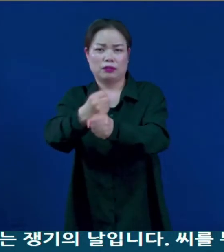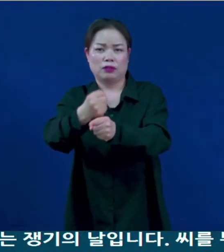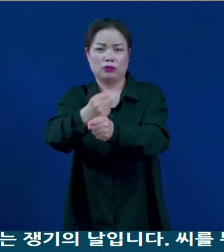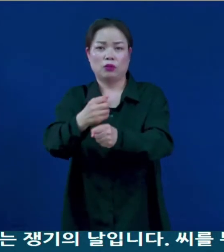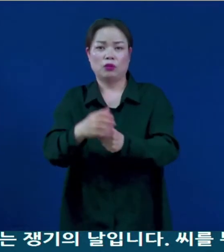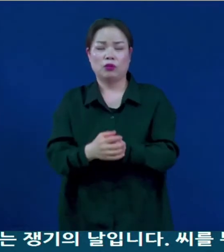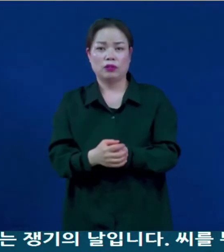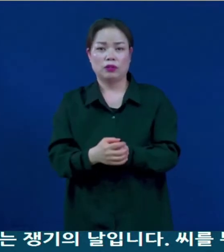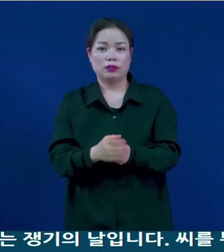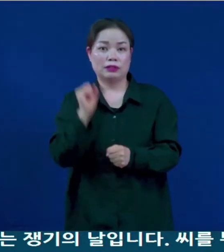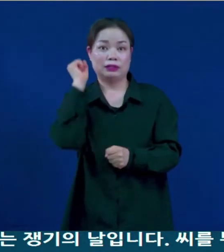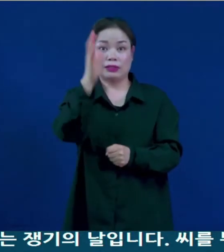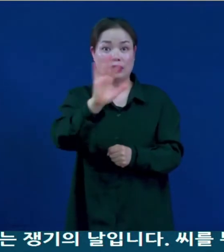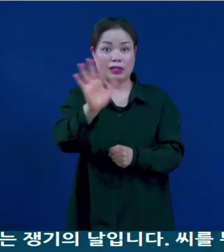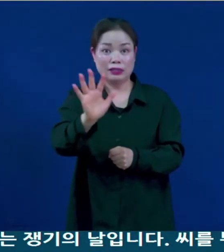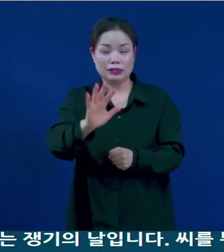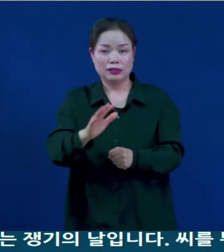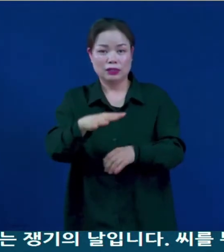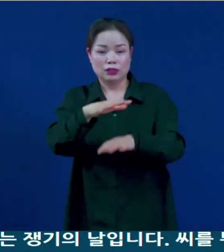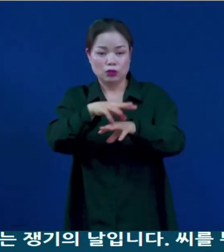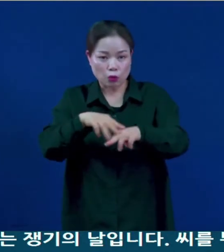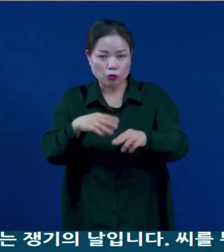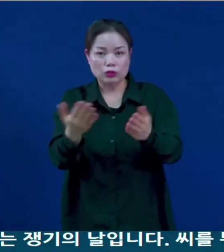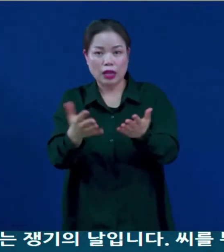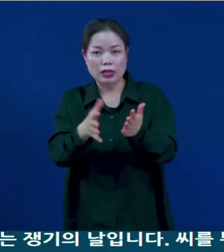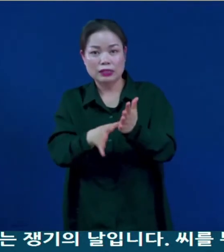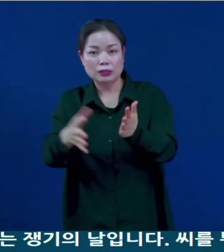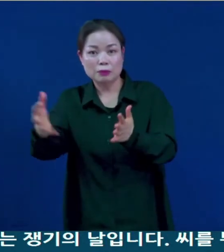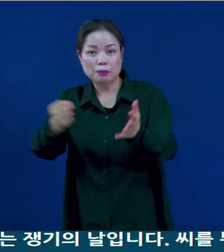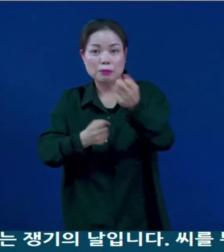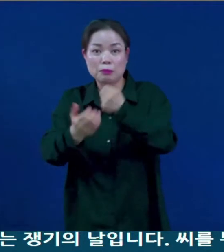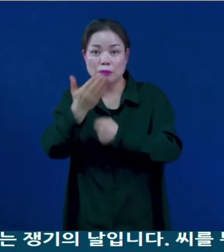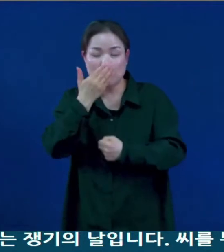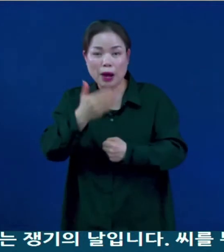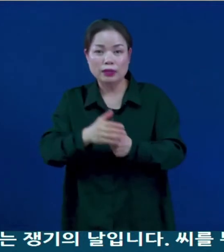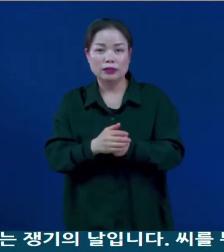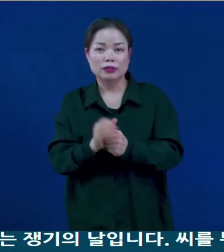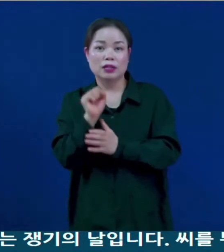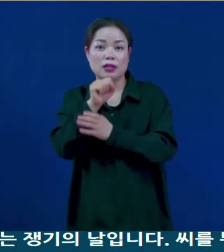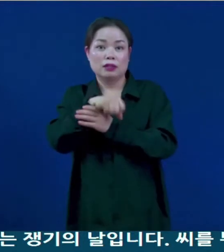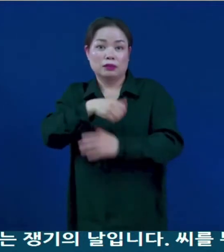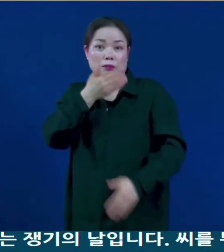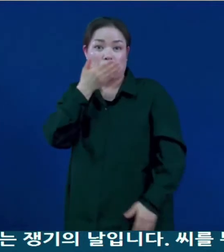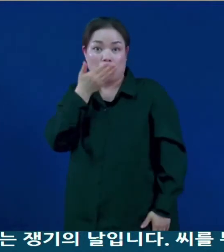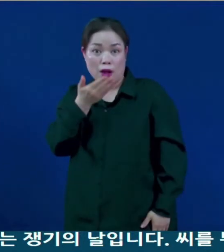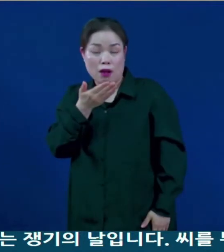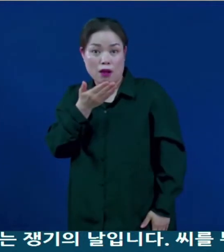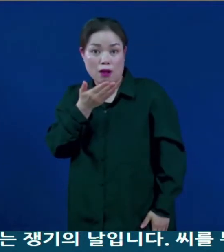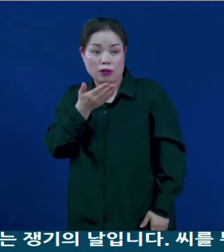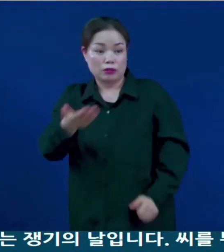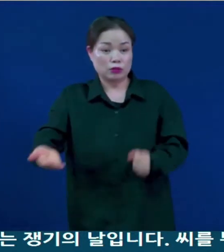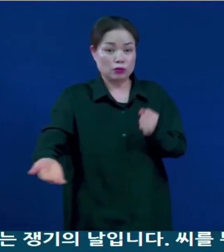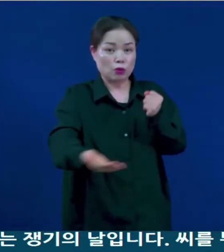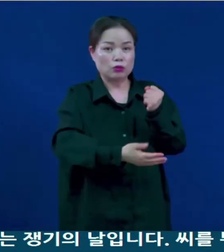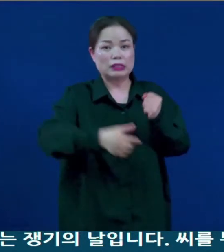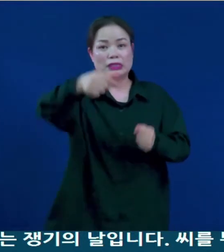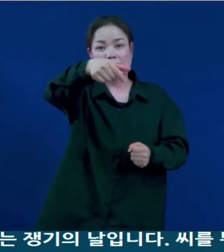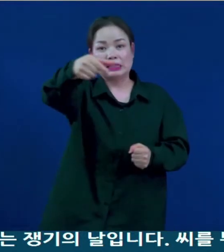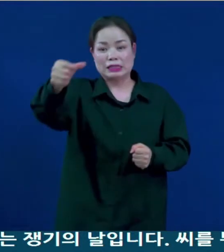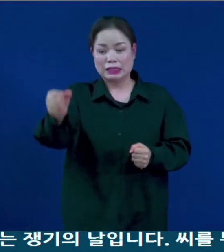아니라 바로 그렇게 농사 짓고 수고하면 얻을 수 있는 결실이 있을 텐데 그것을 거두는